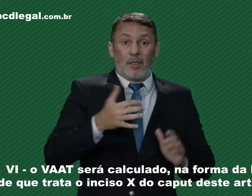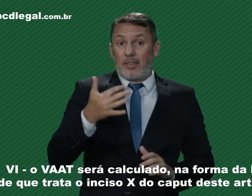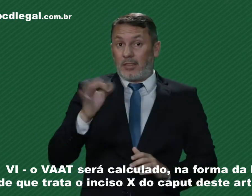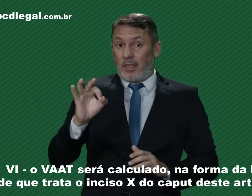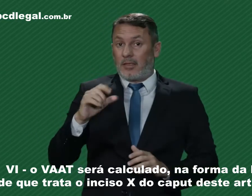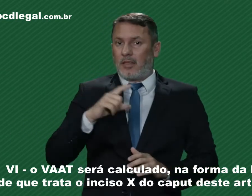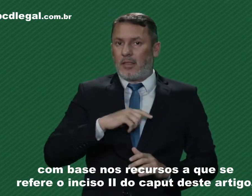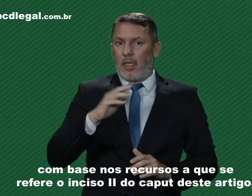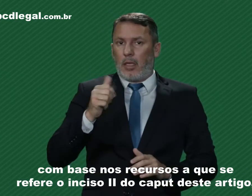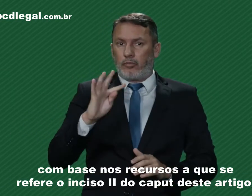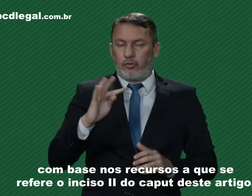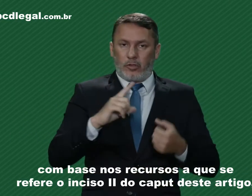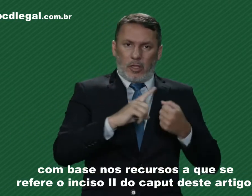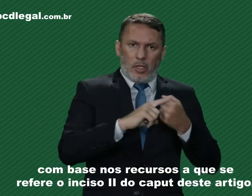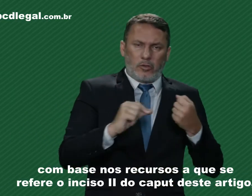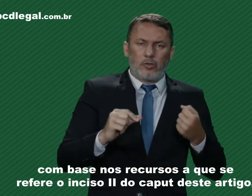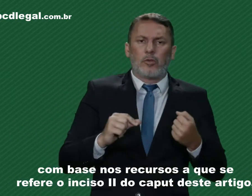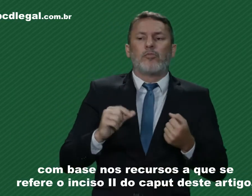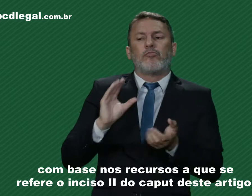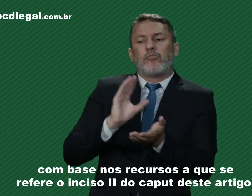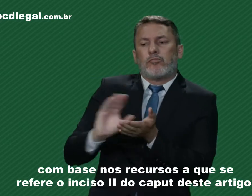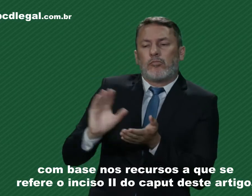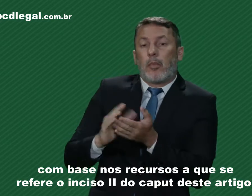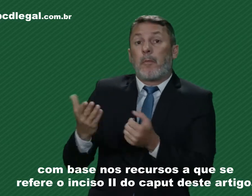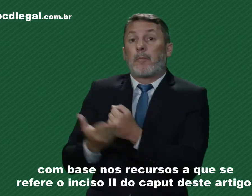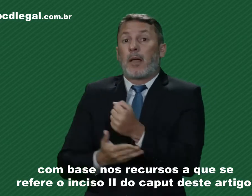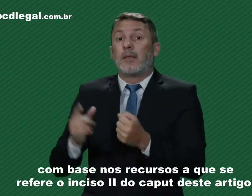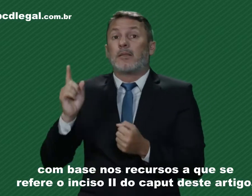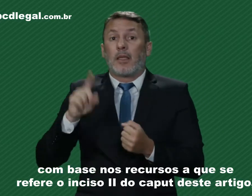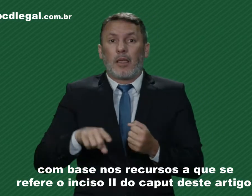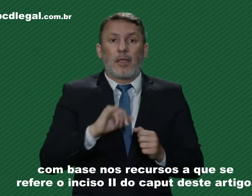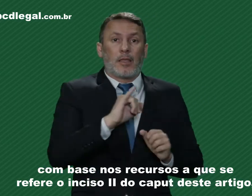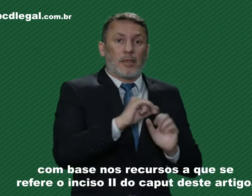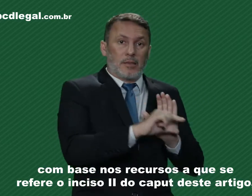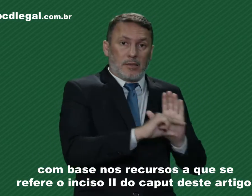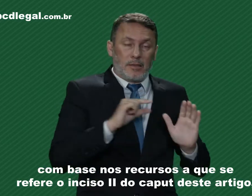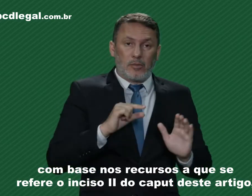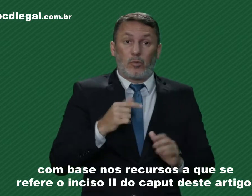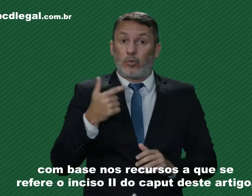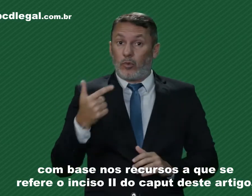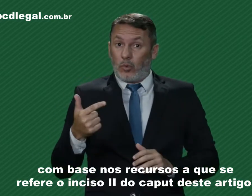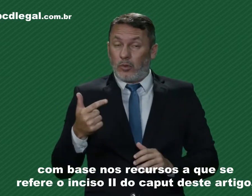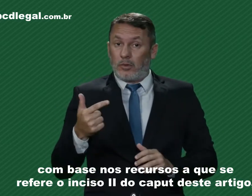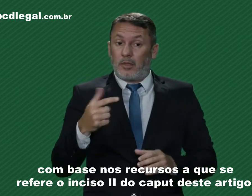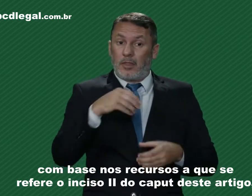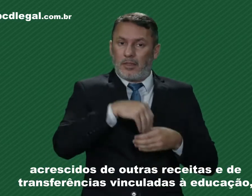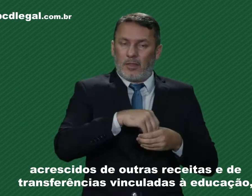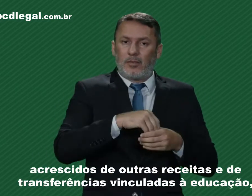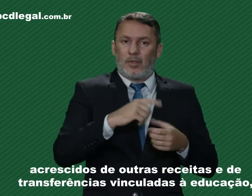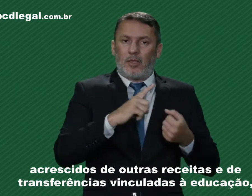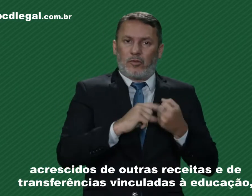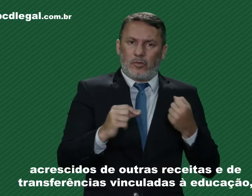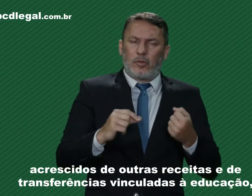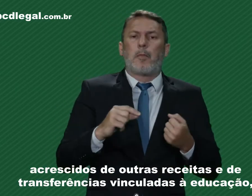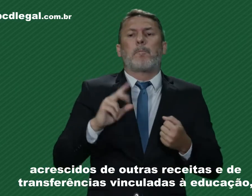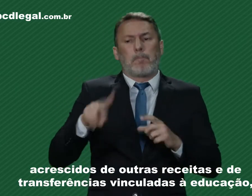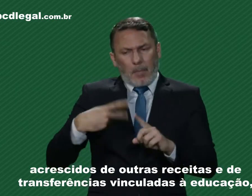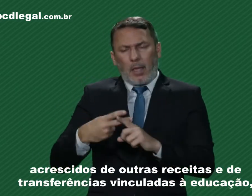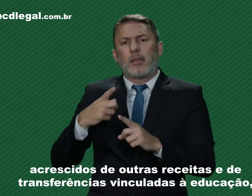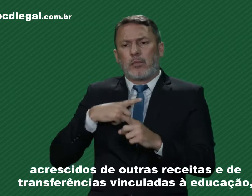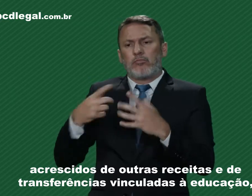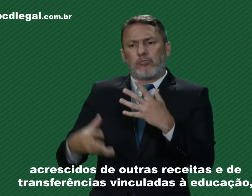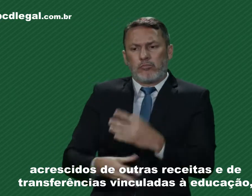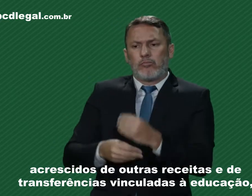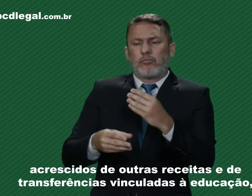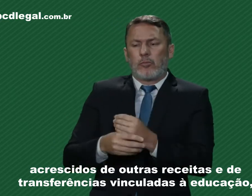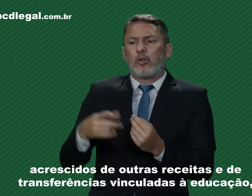caput deste artigo, com base nos recursos a que se refere o inciso 2 do caput deste artigo, acrescido de outras